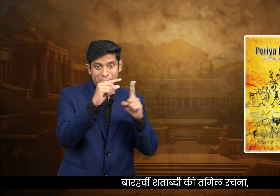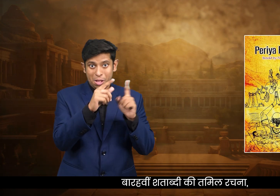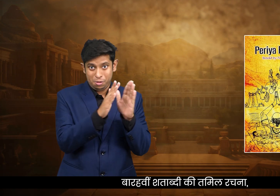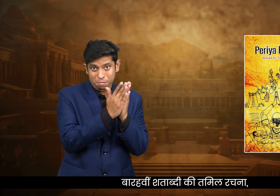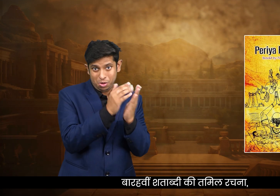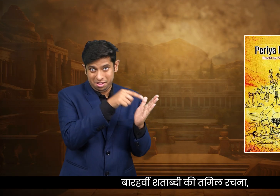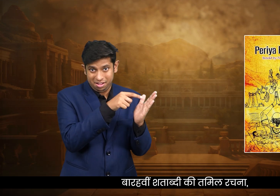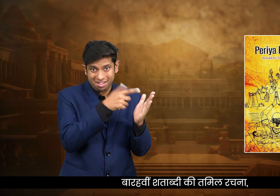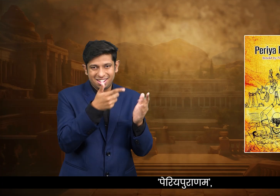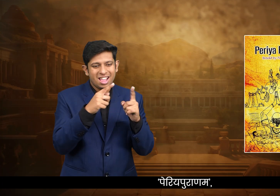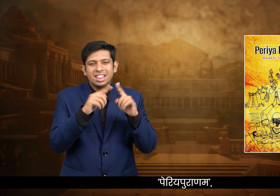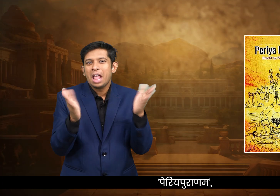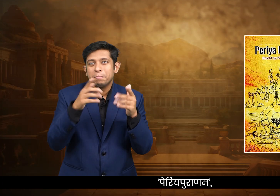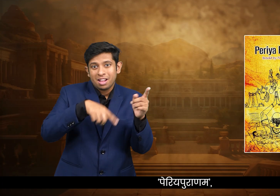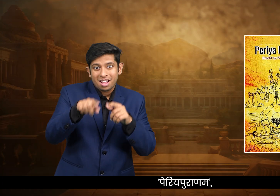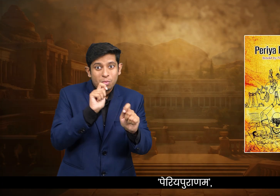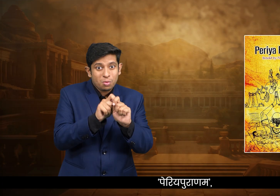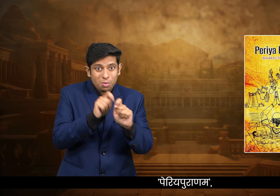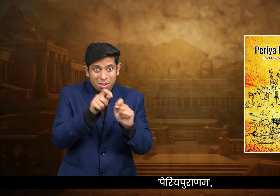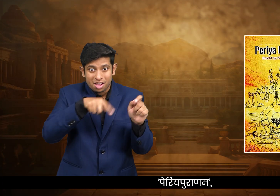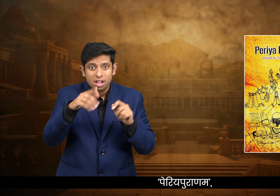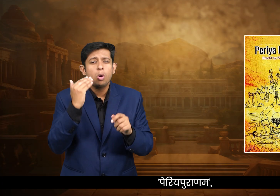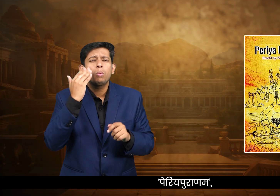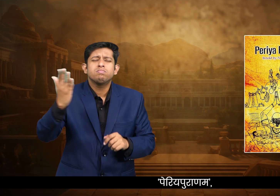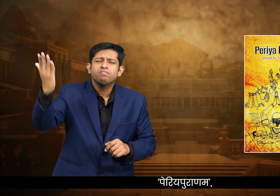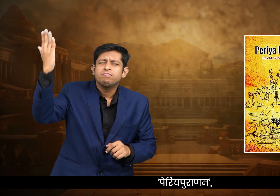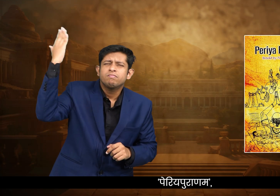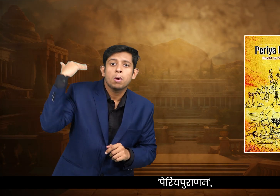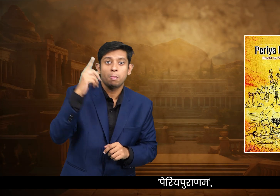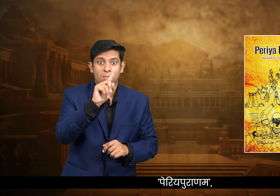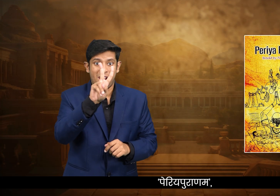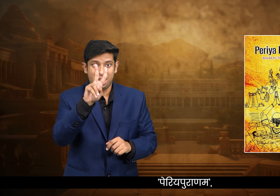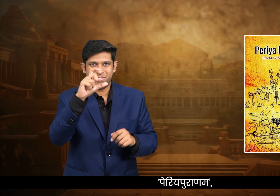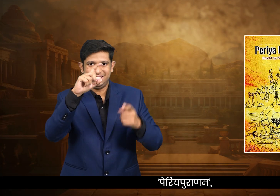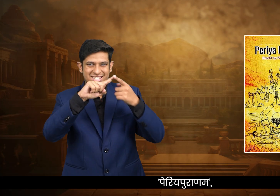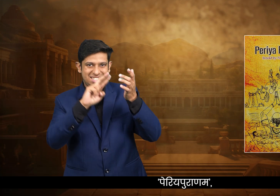12वीं शताब्दी की तमिल रचना पेरिय पुराणम